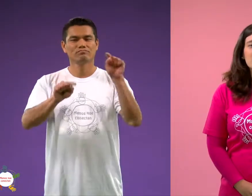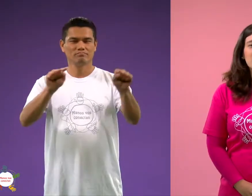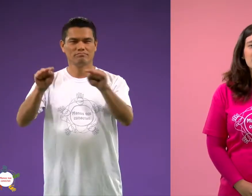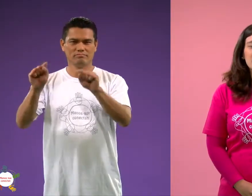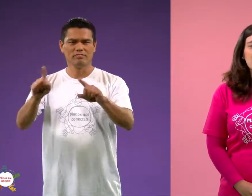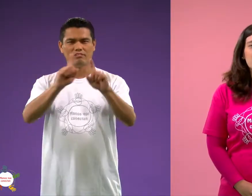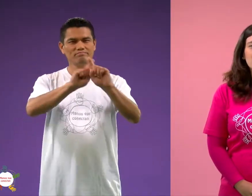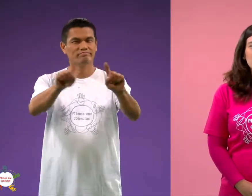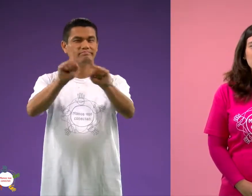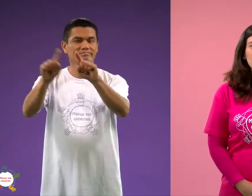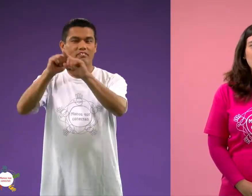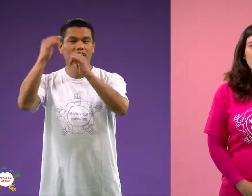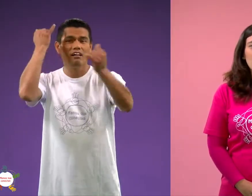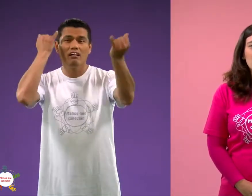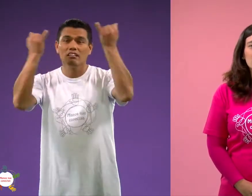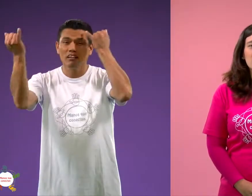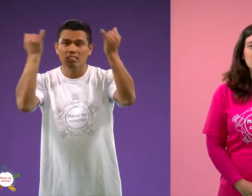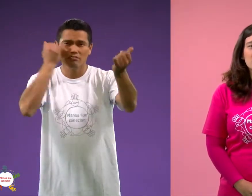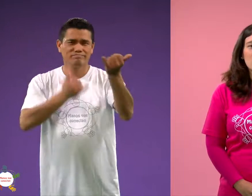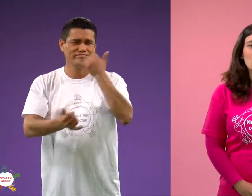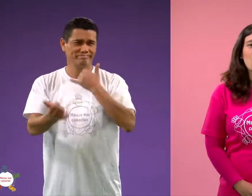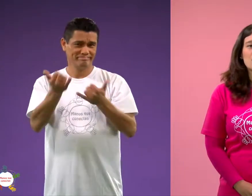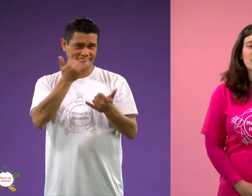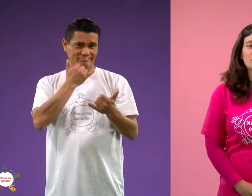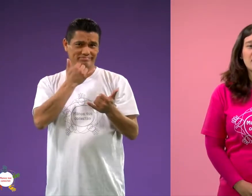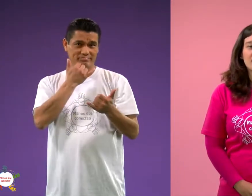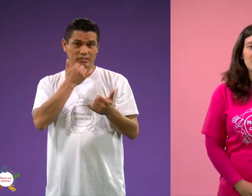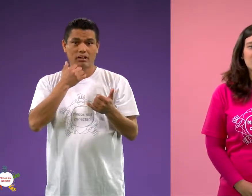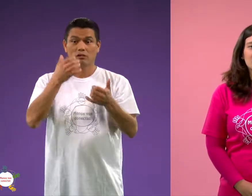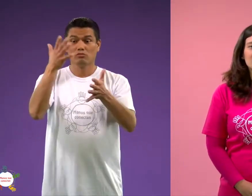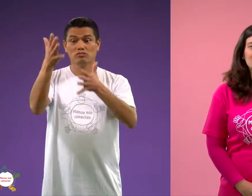Existe una serie de mitos sobre la lengua de señas que hoy vamos a desbaratar.